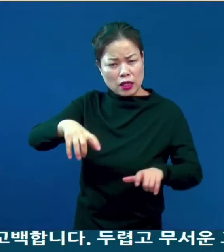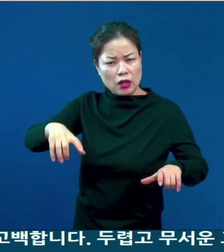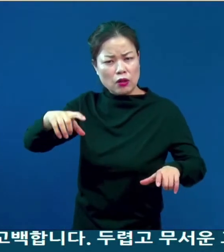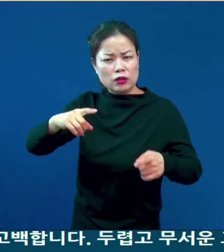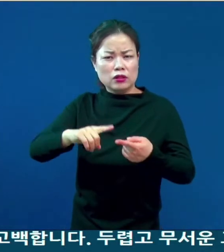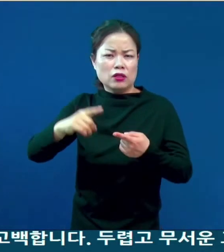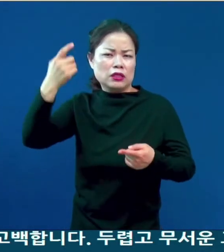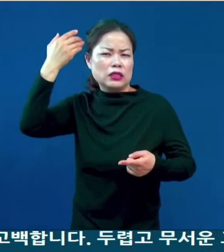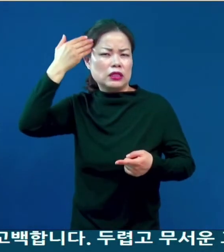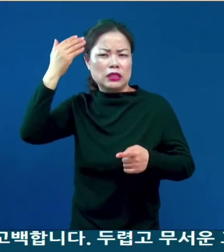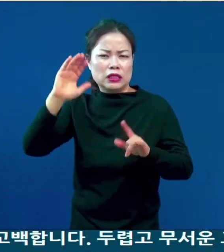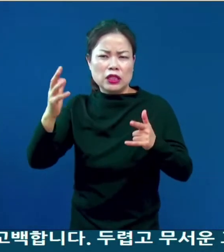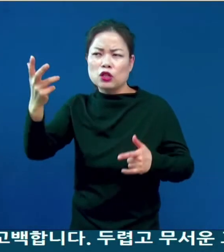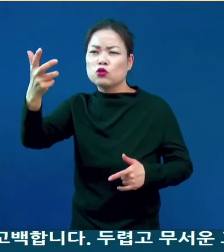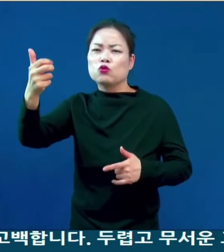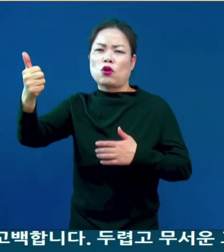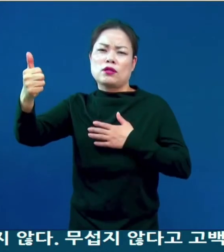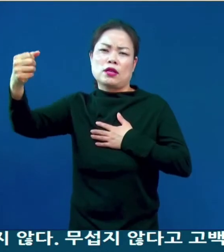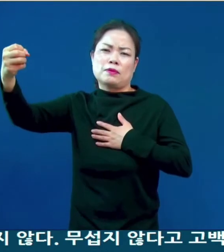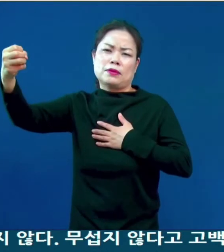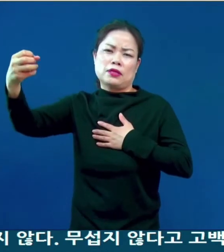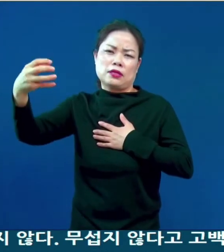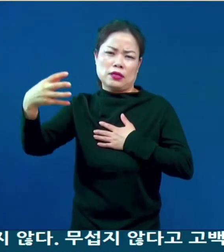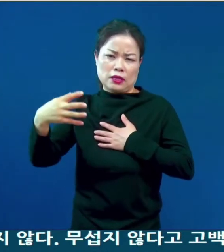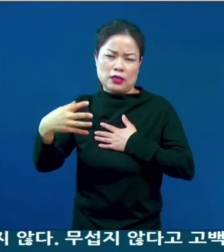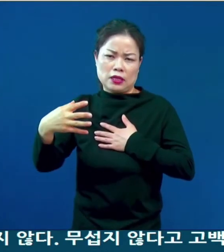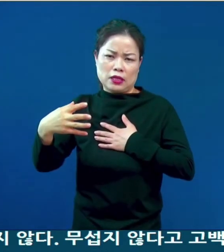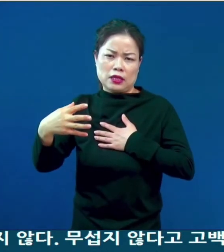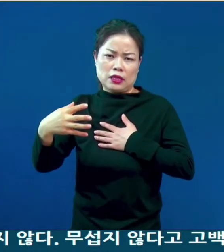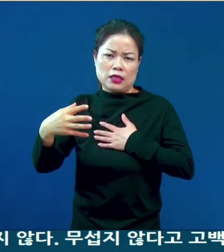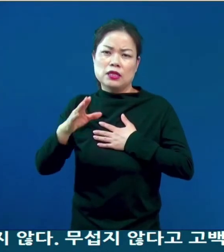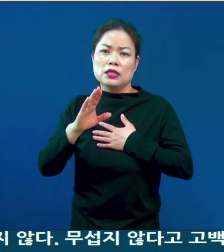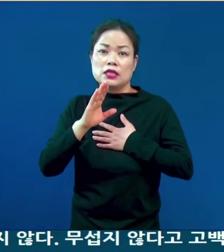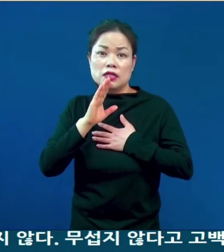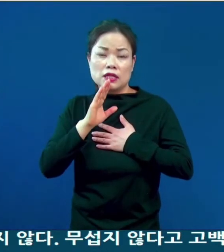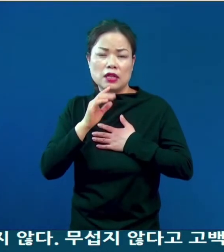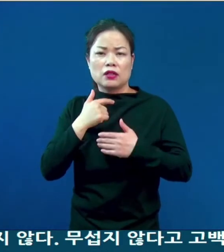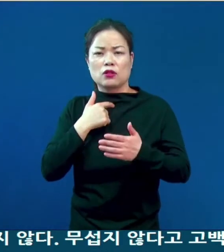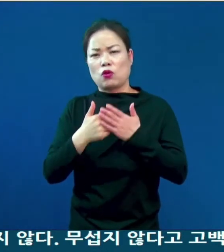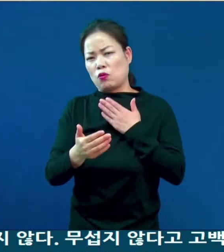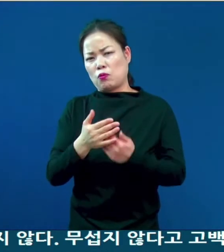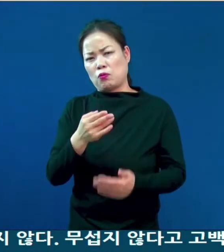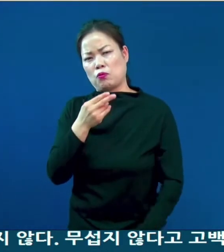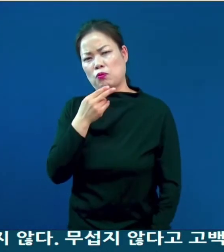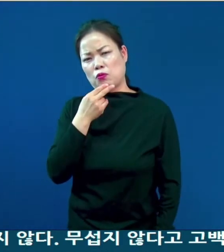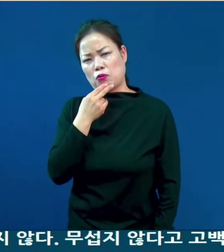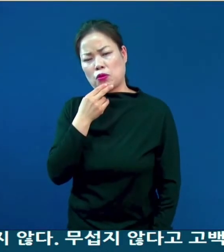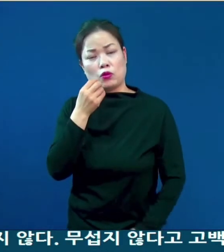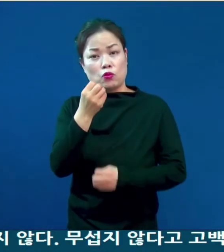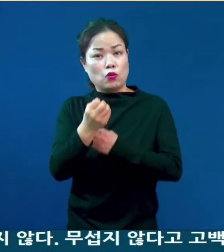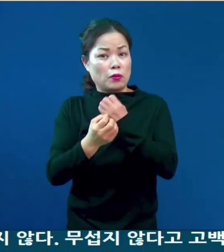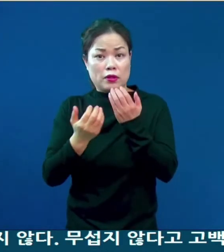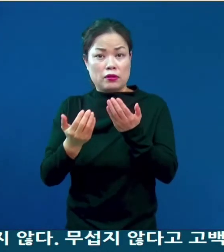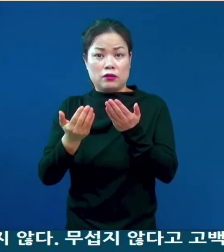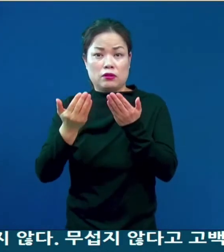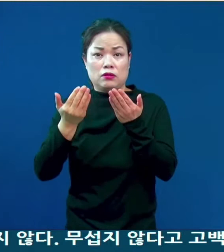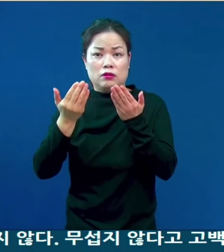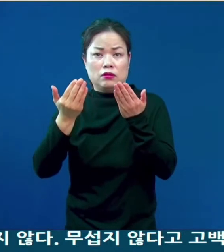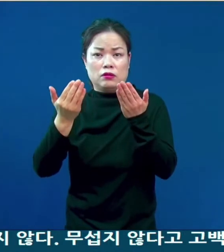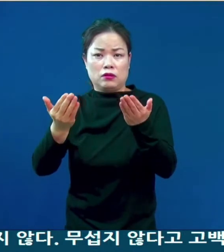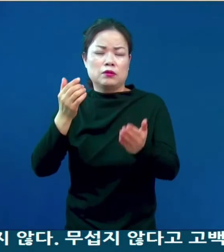아니라 여호와가 나의 빛이라고 하는 실제적인 경험이 없이는 이런 고백을 올려드릴